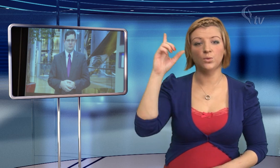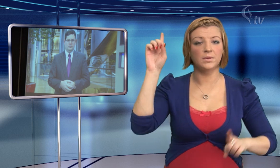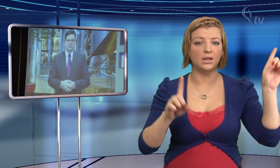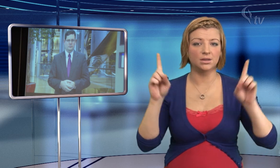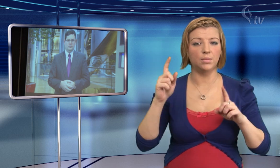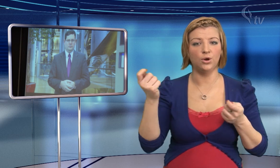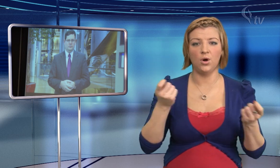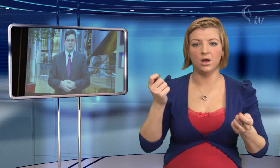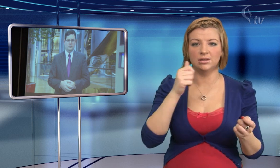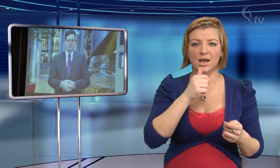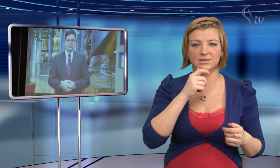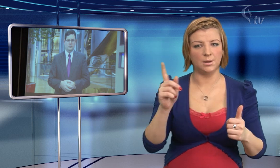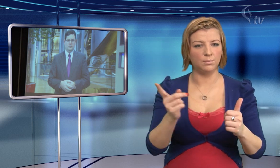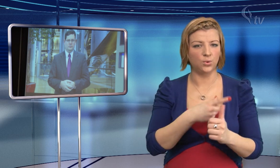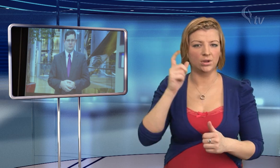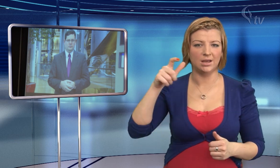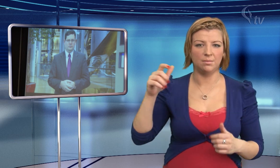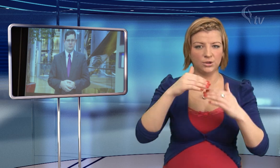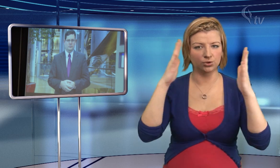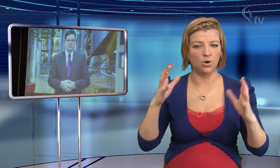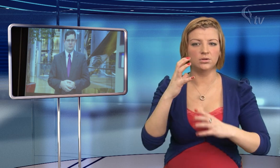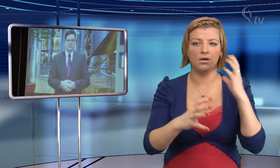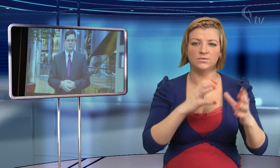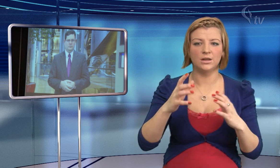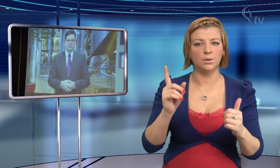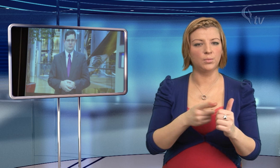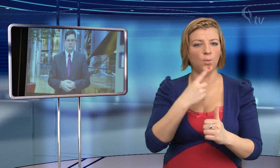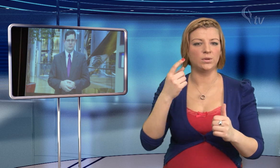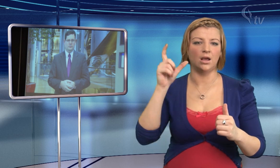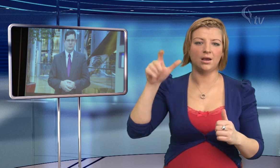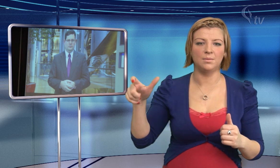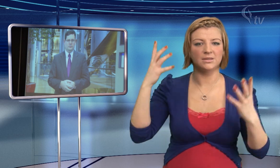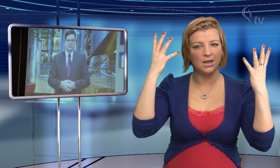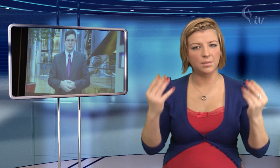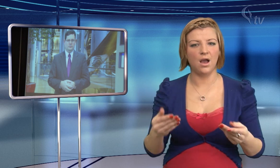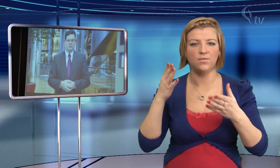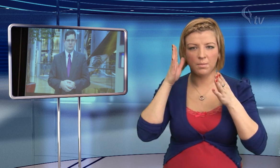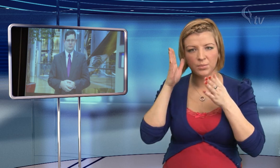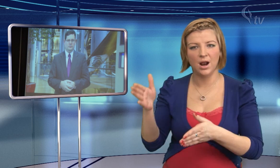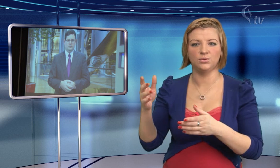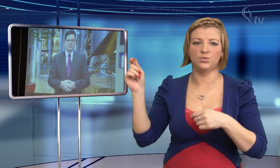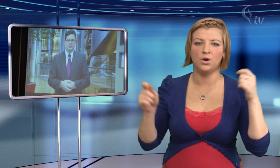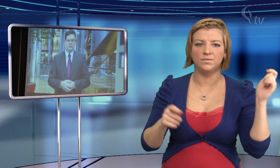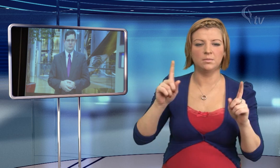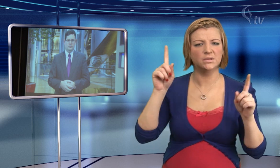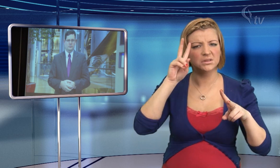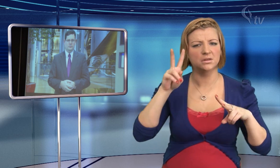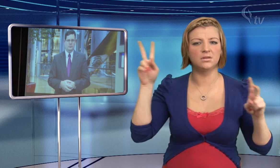Viiendal detsembril korraldas Eesti puuetega inimeste koda rahvusvahelisele puuetega inimeste päevale pühendatud konverentsi,